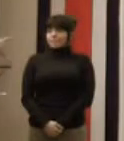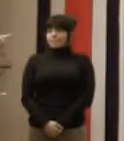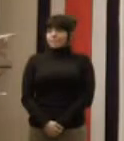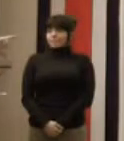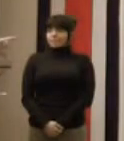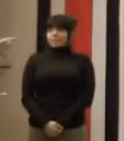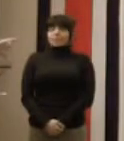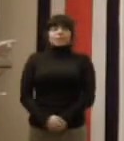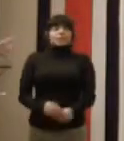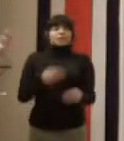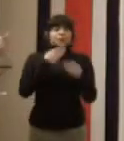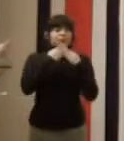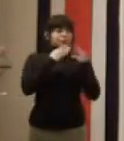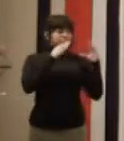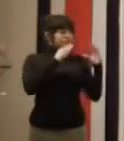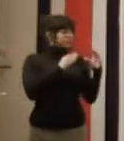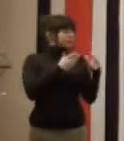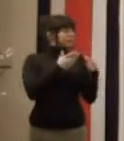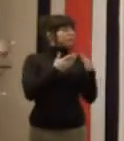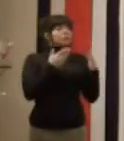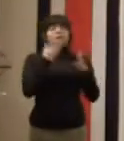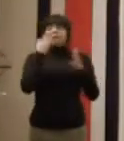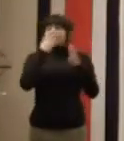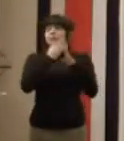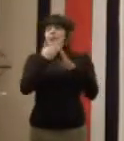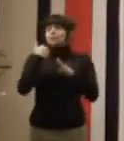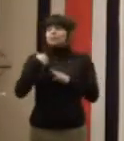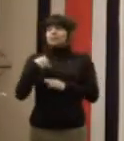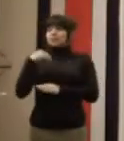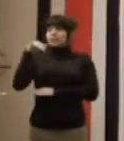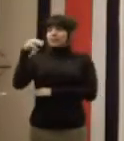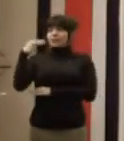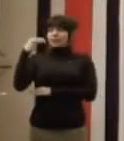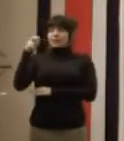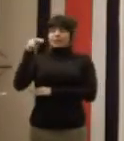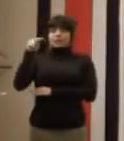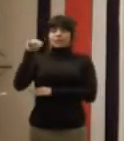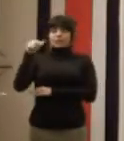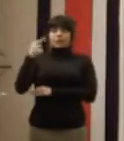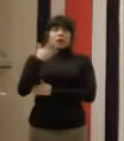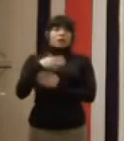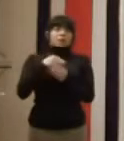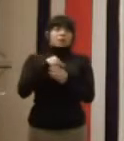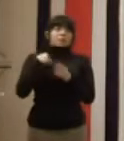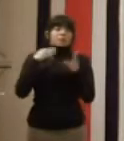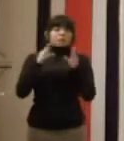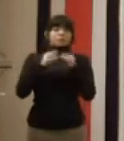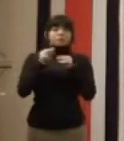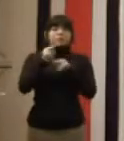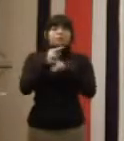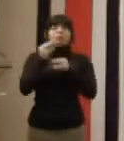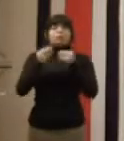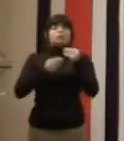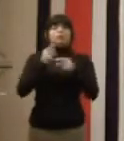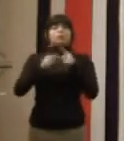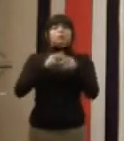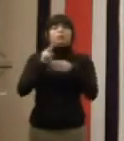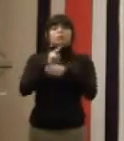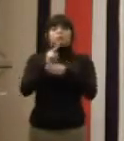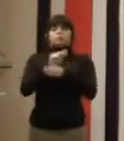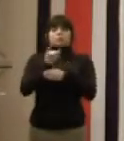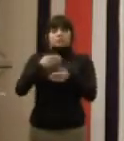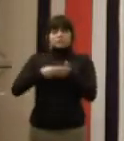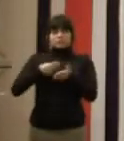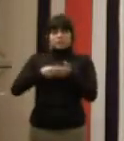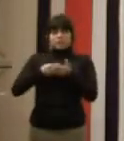Bueno, buenas tardes. Tal vez va dirigida al señor Don Henning o algún miembro de la Comisión de Rectores, ¿cómo se va a utilizar este